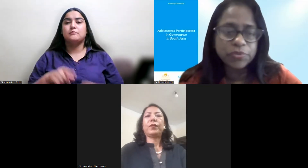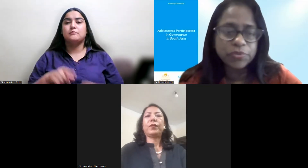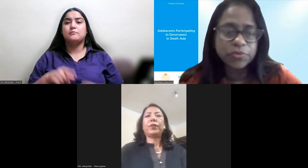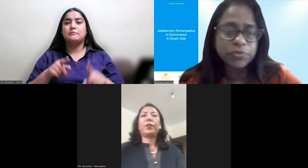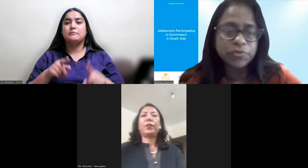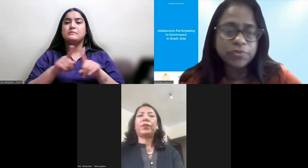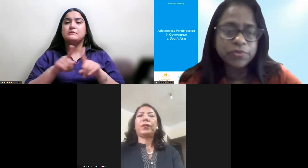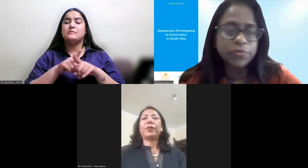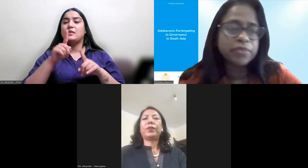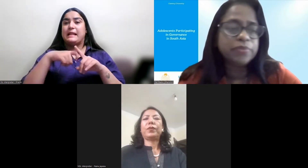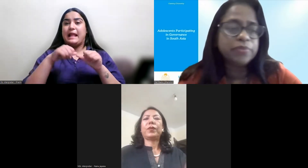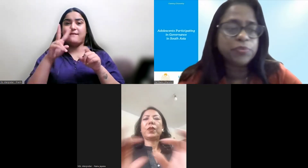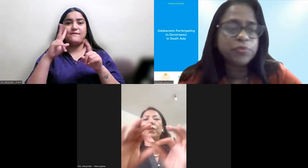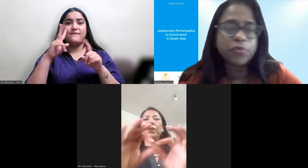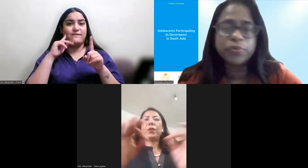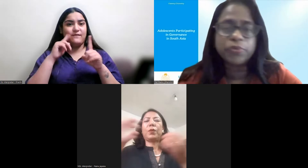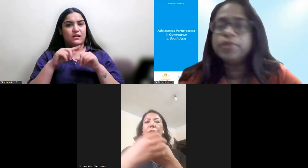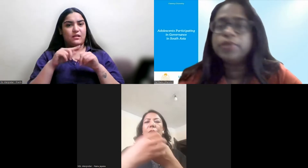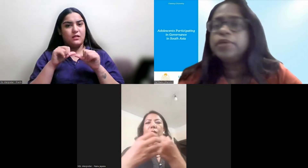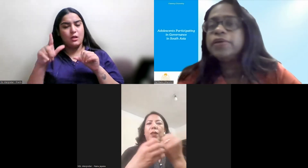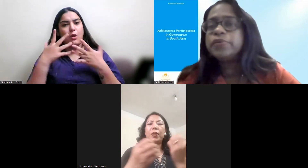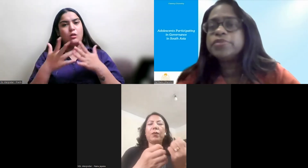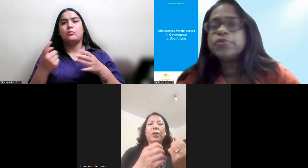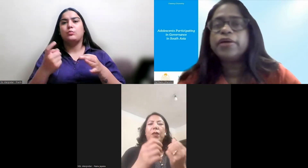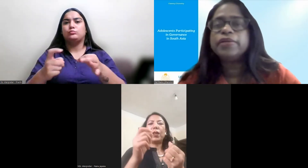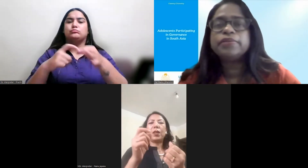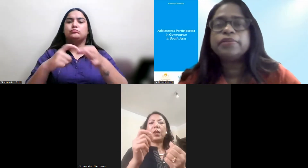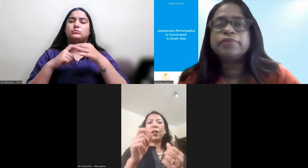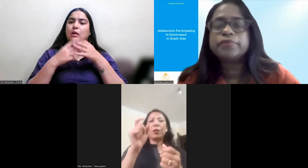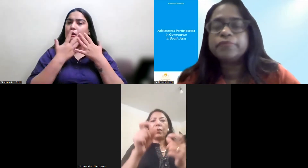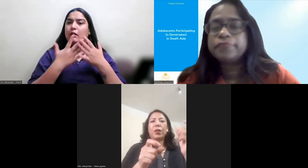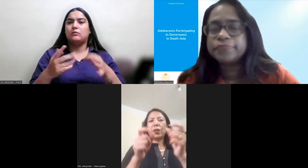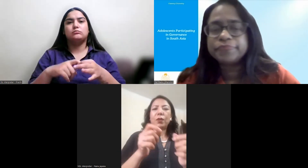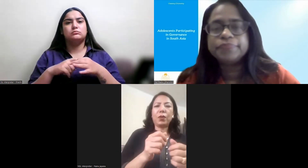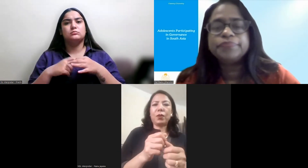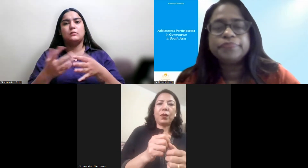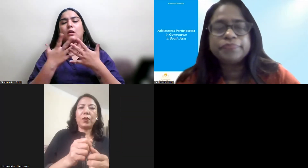you. You can even put on, raise your hand and.